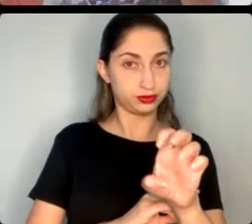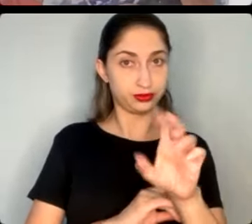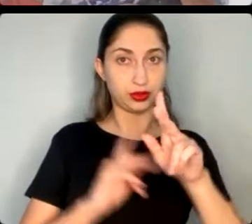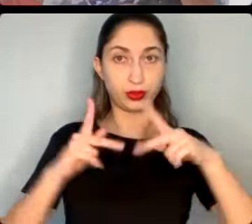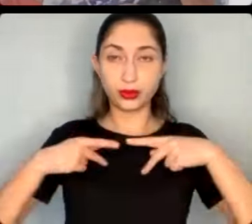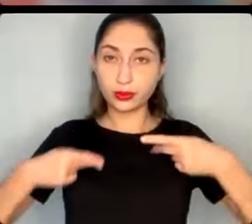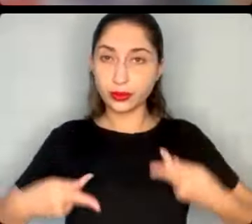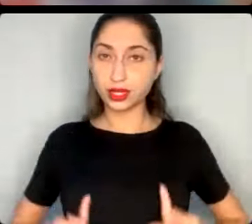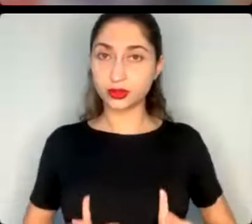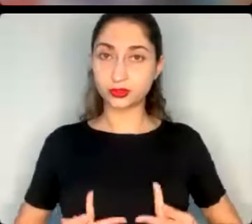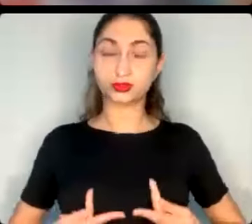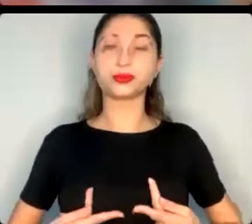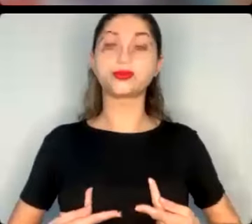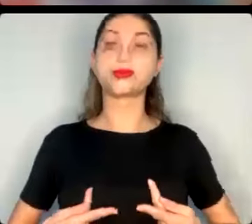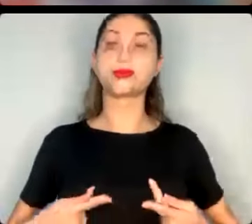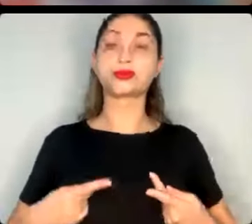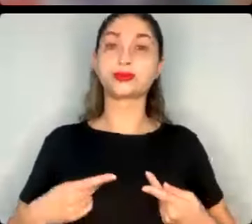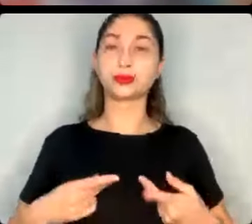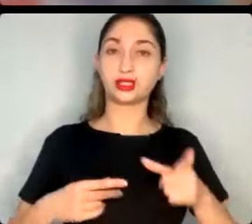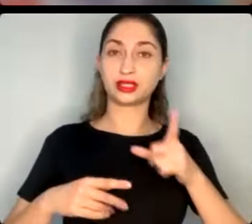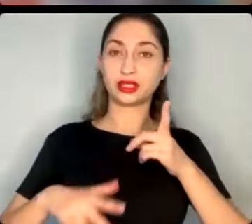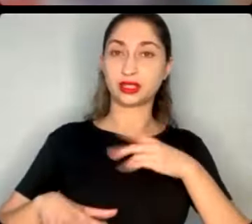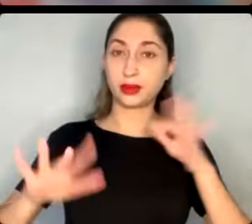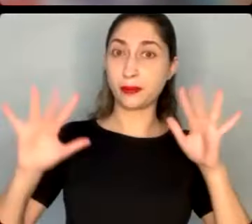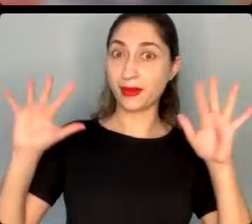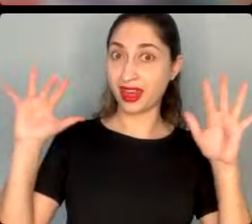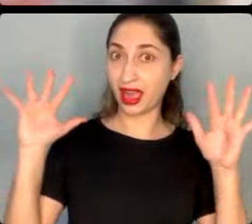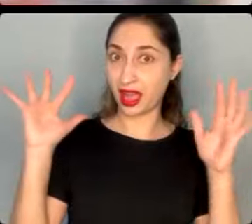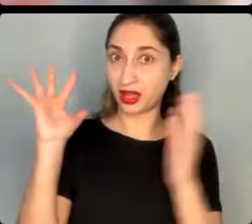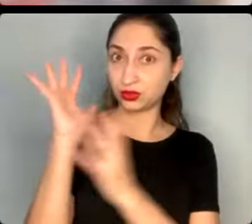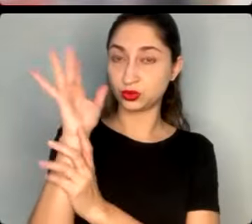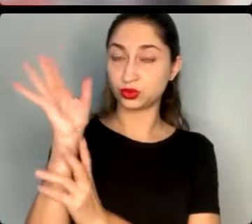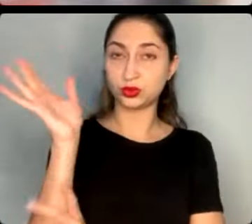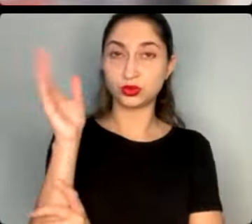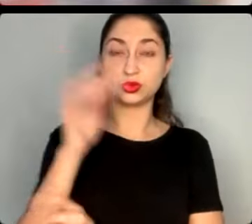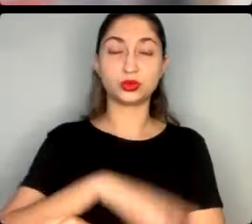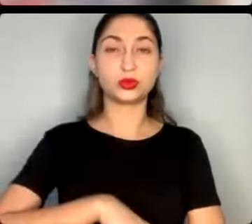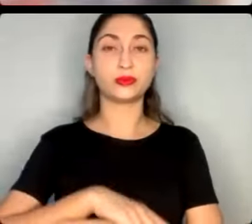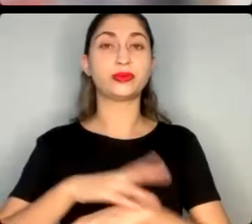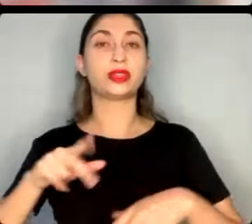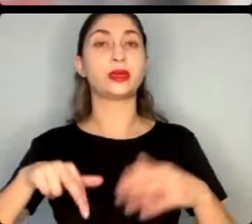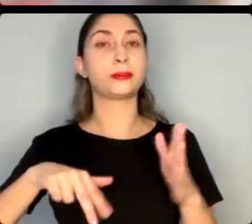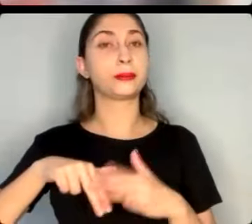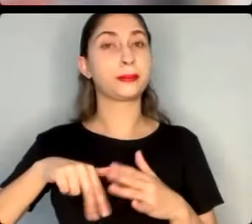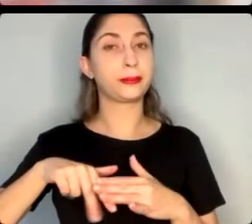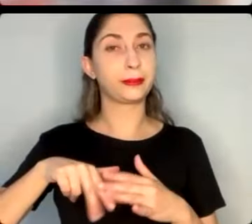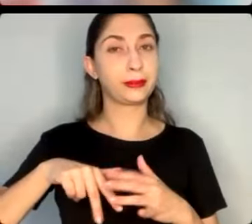as pontas, braços e pernas,